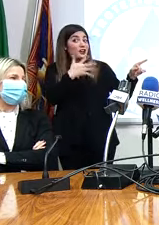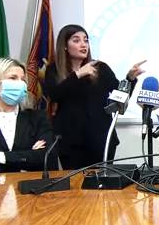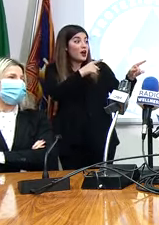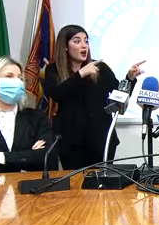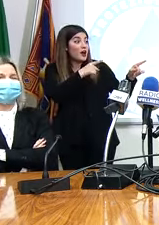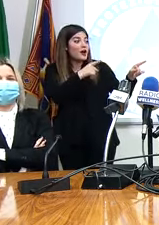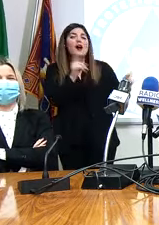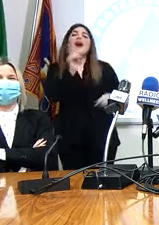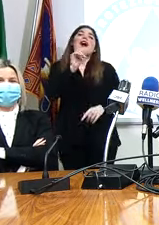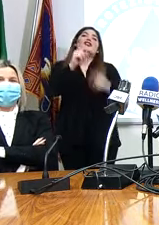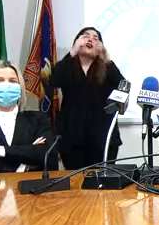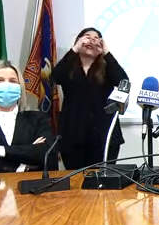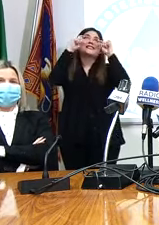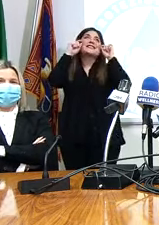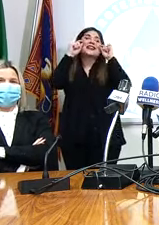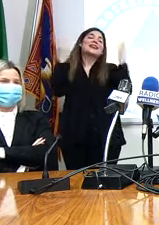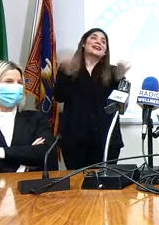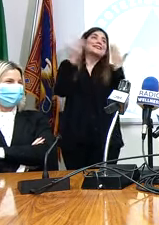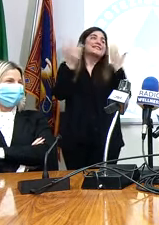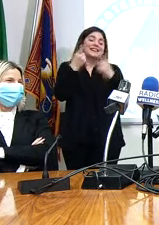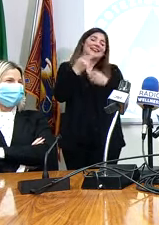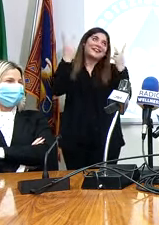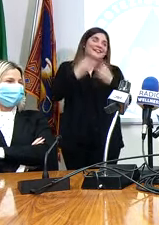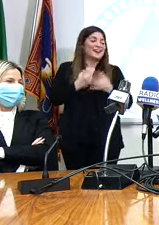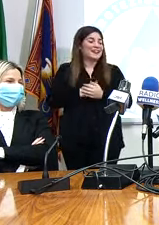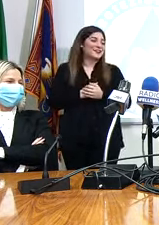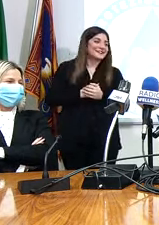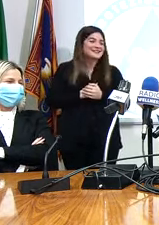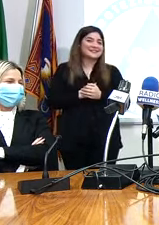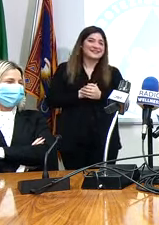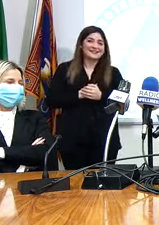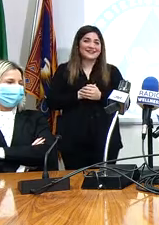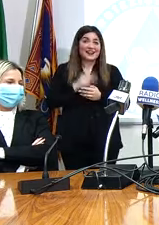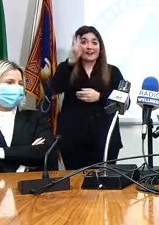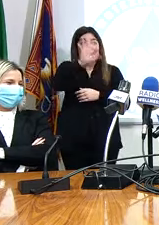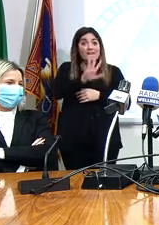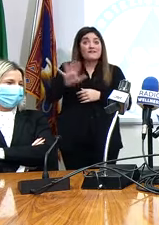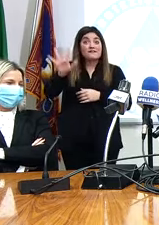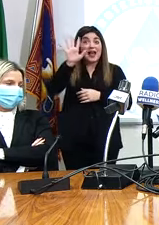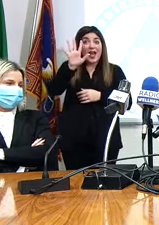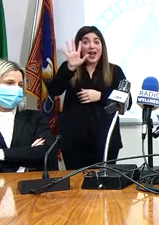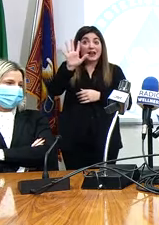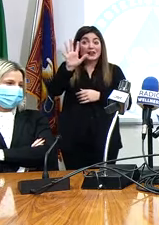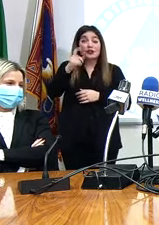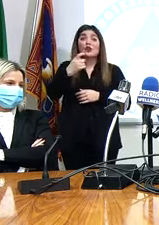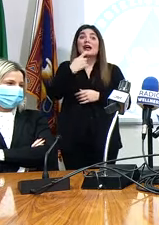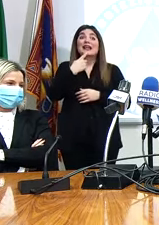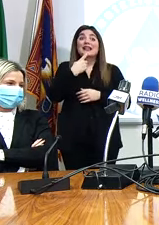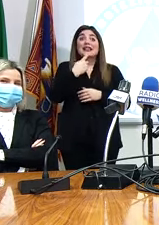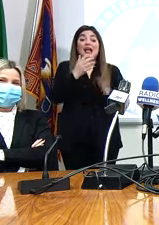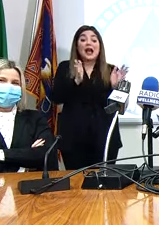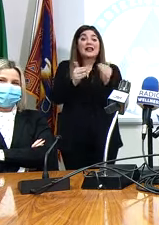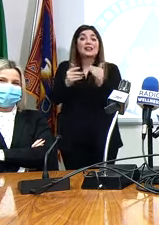No, avete ragione. Cioè. No, è proibito qui in Veneto vaccinare chi non è di quelle categorie.